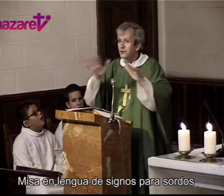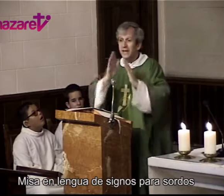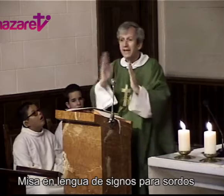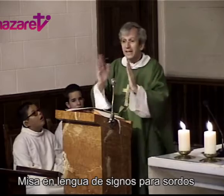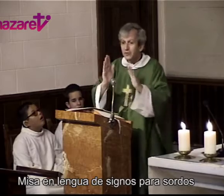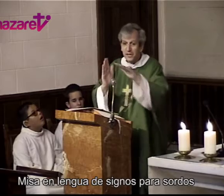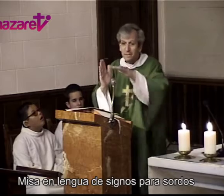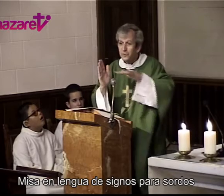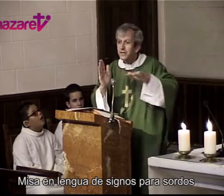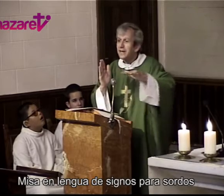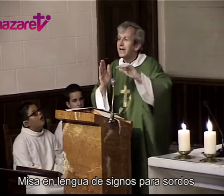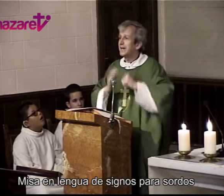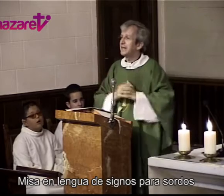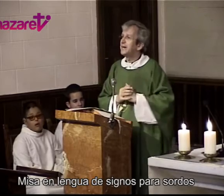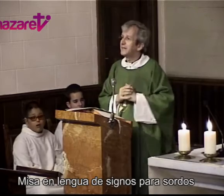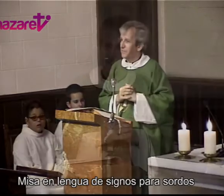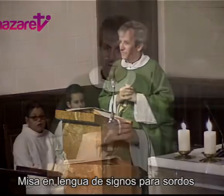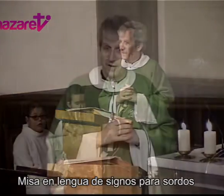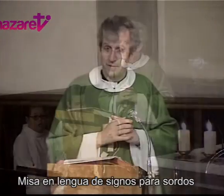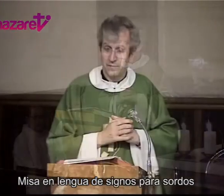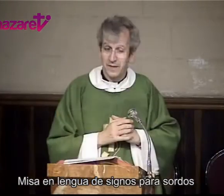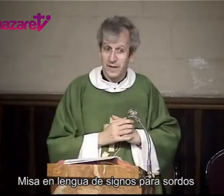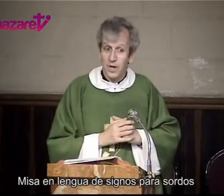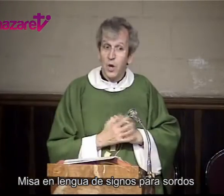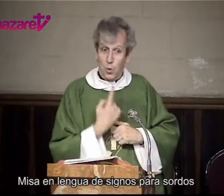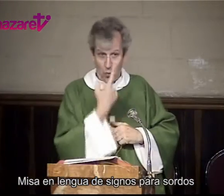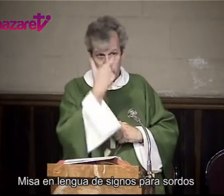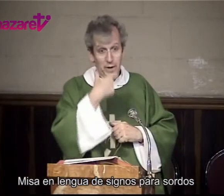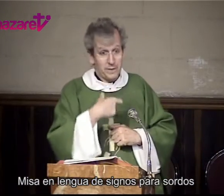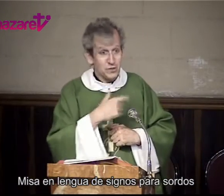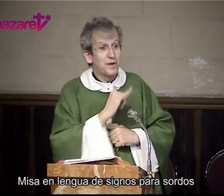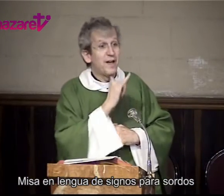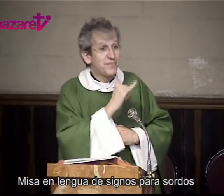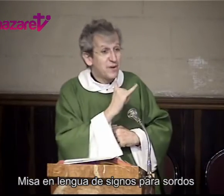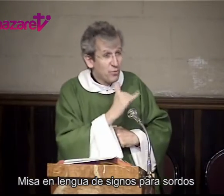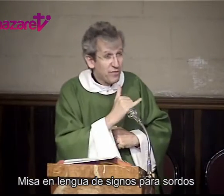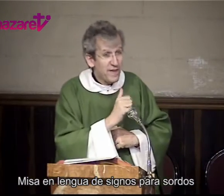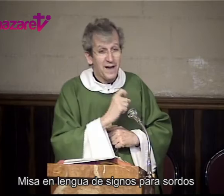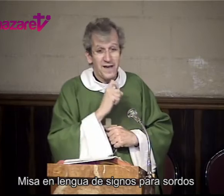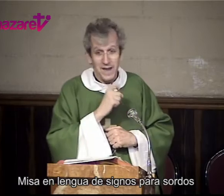en aquellos tiempos, en aquella zona. Cuando una persona denuncia el